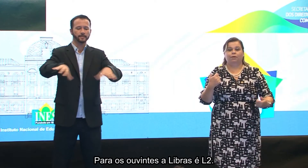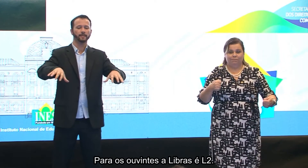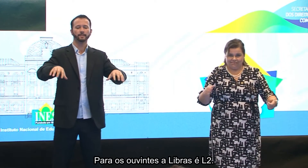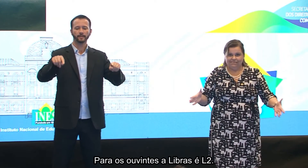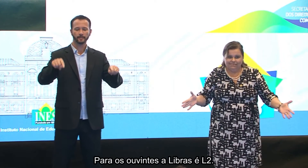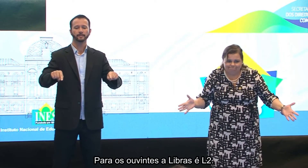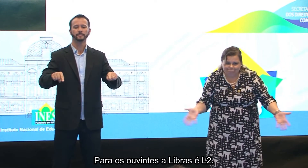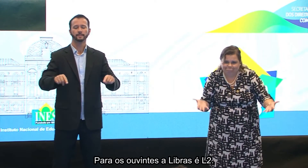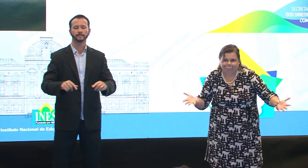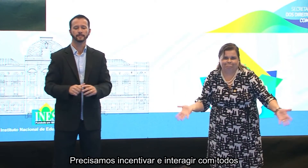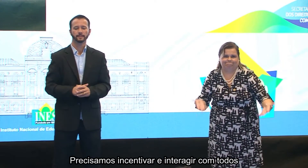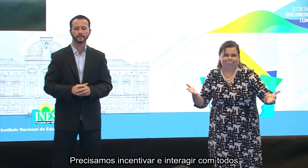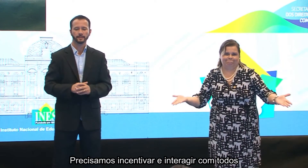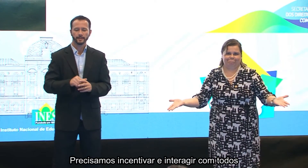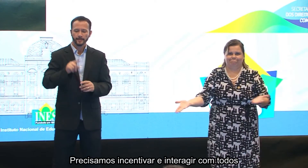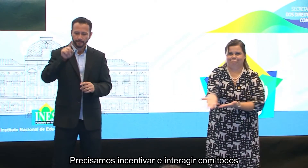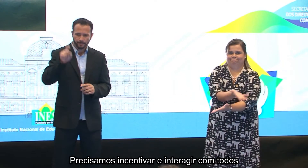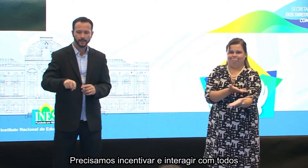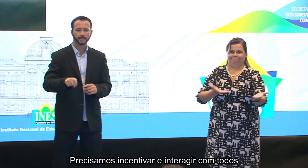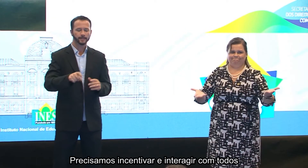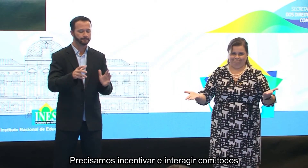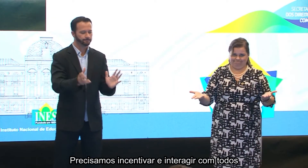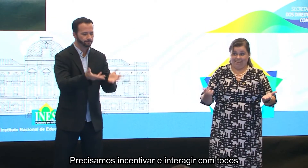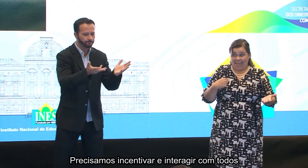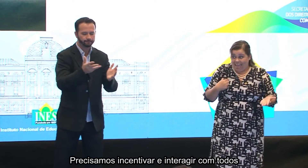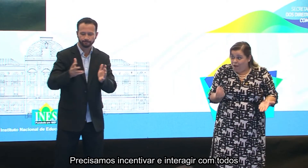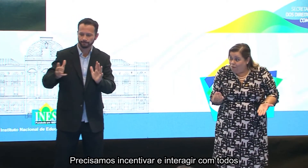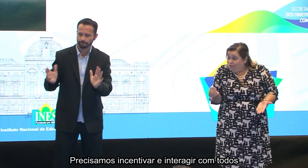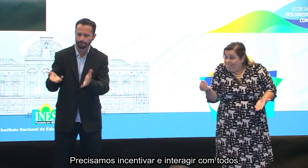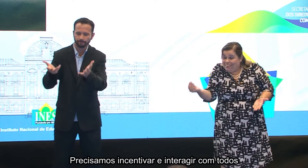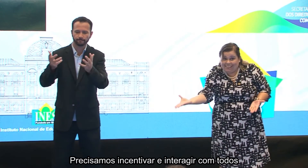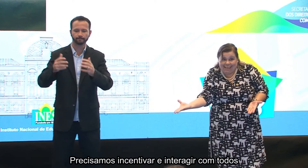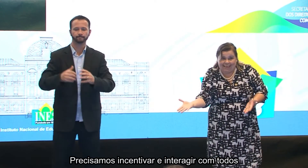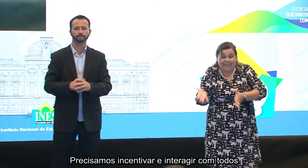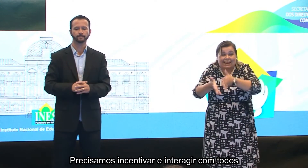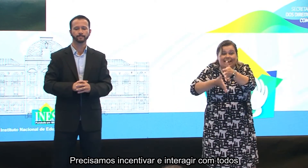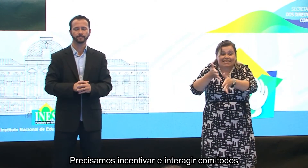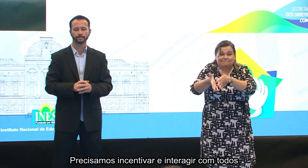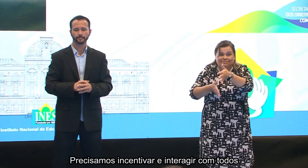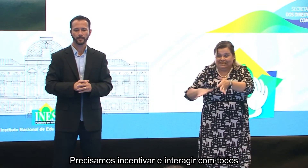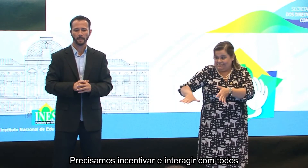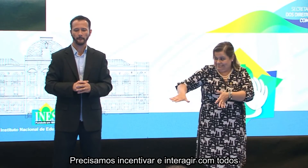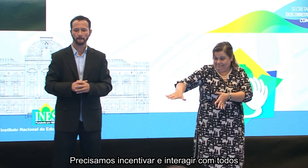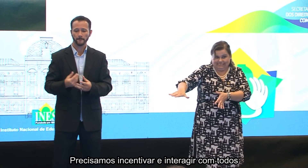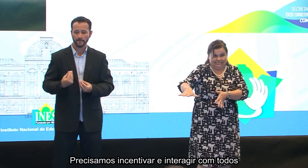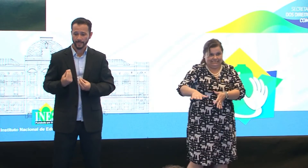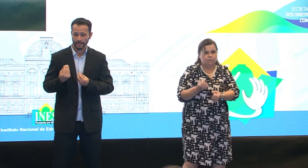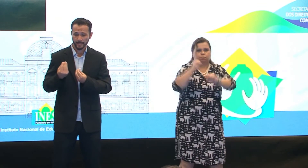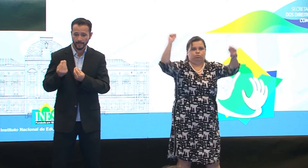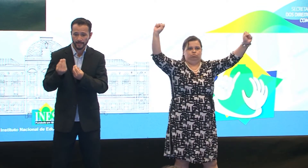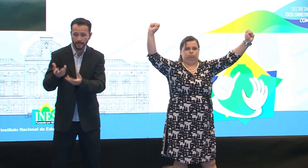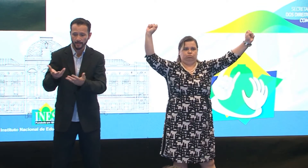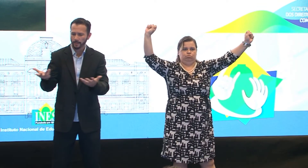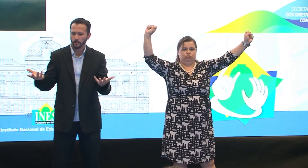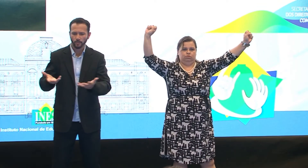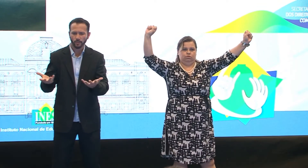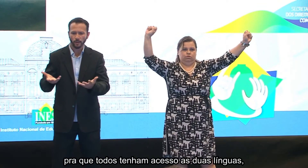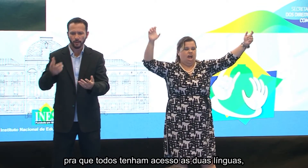a L2. Então precisamos incentivar e estar com todos, interagir com todos. Para